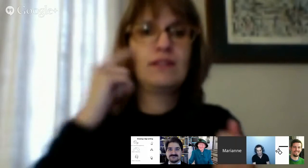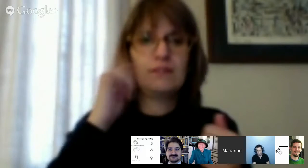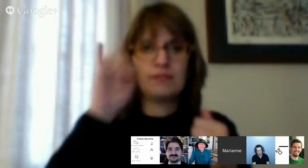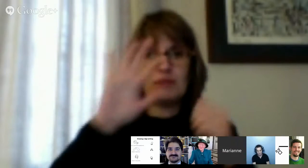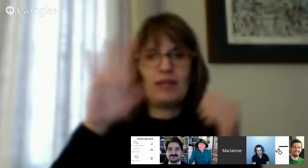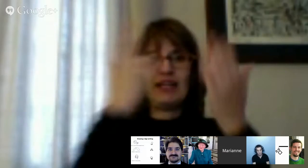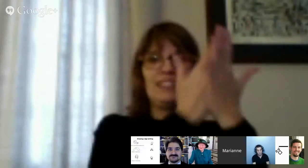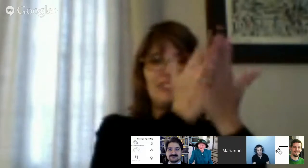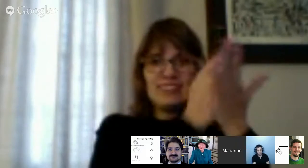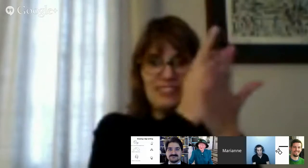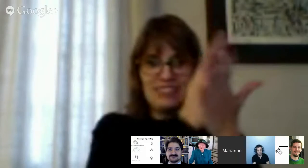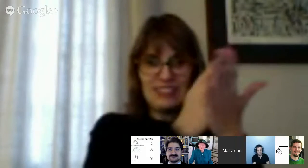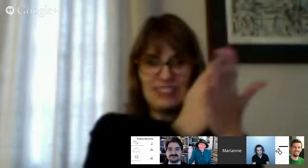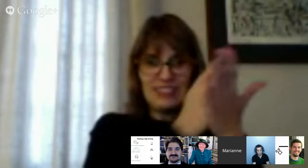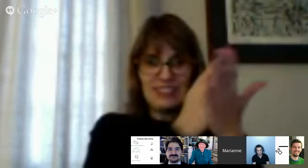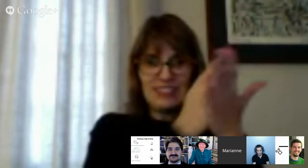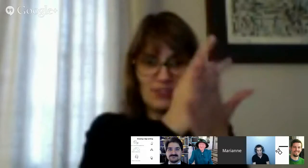Nessas imagens...